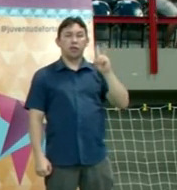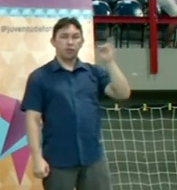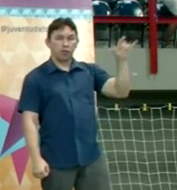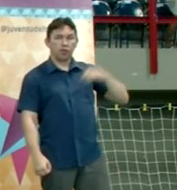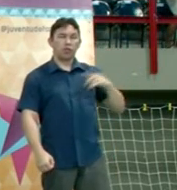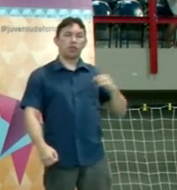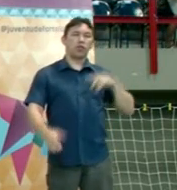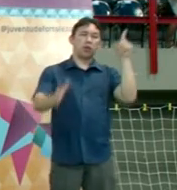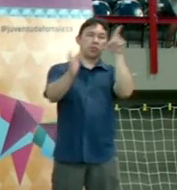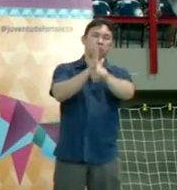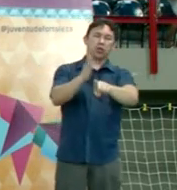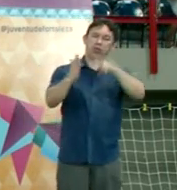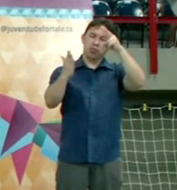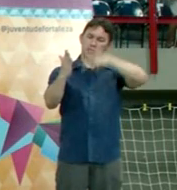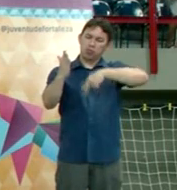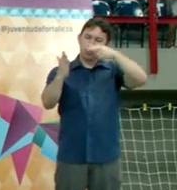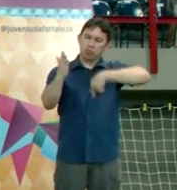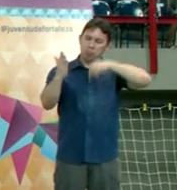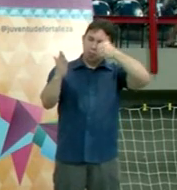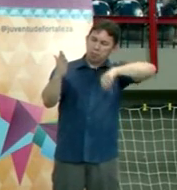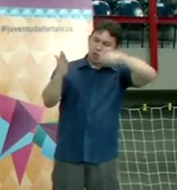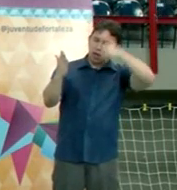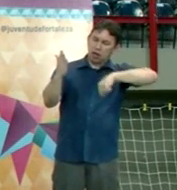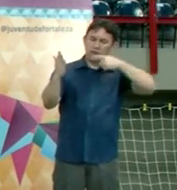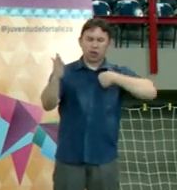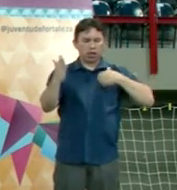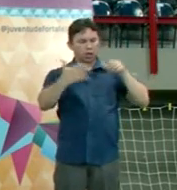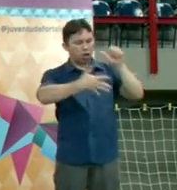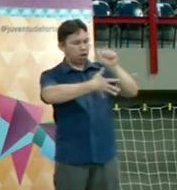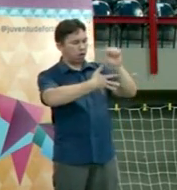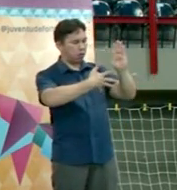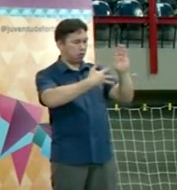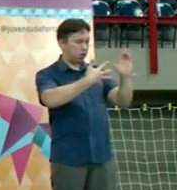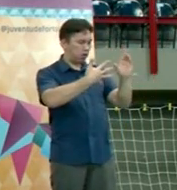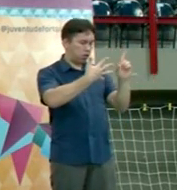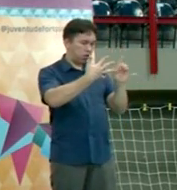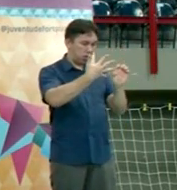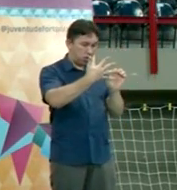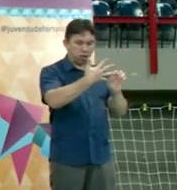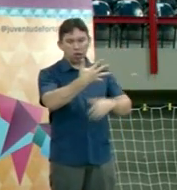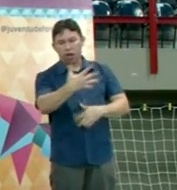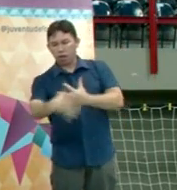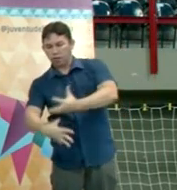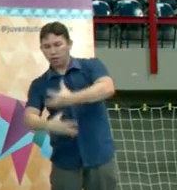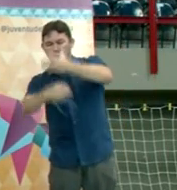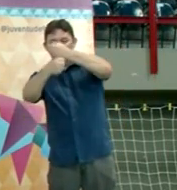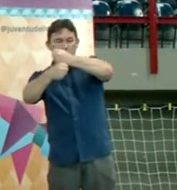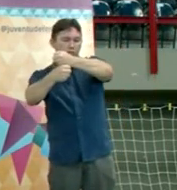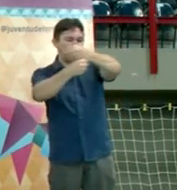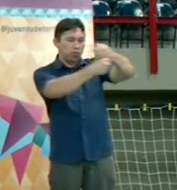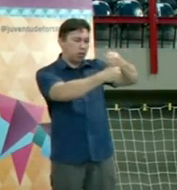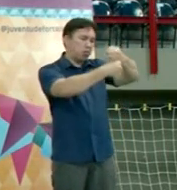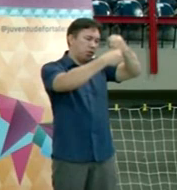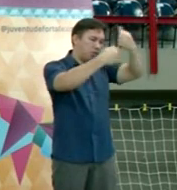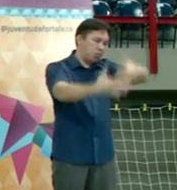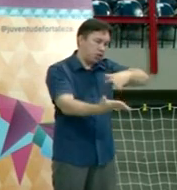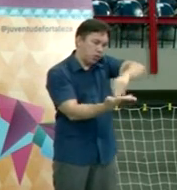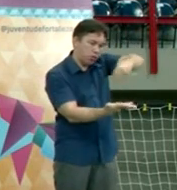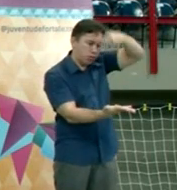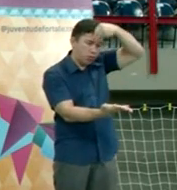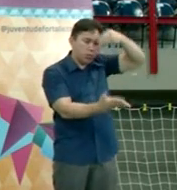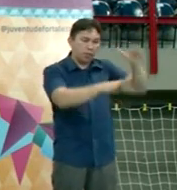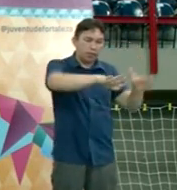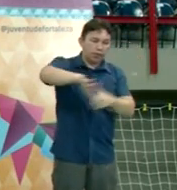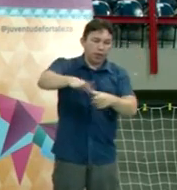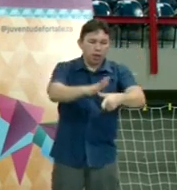leitura dos enunciados, analisa as alternativas, se tiver algum cálculo a gente faz e eu comento a teoria em cima disso, tudo bem? Antes